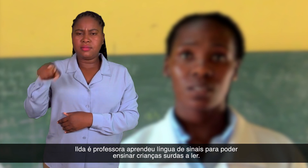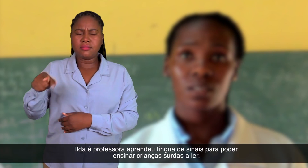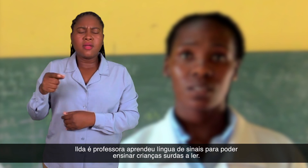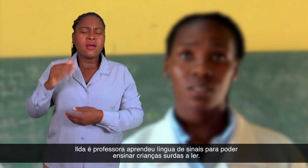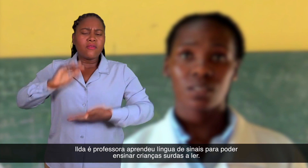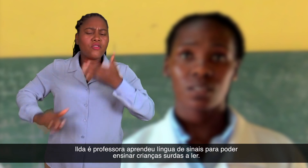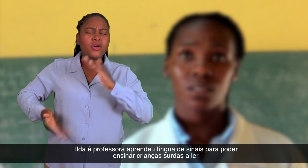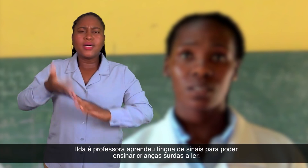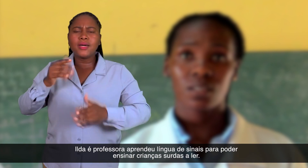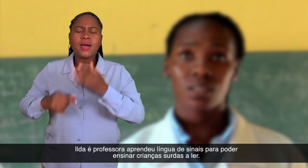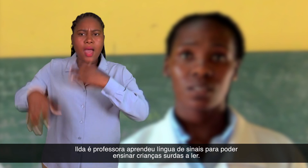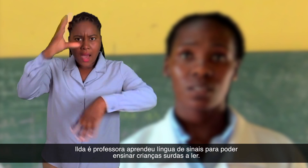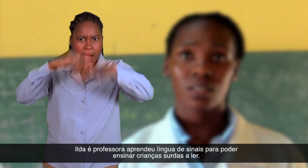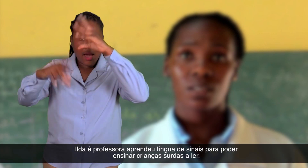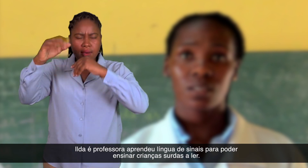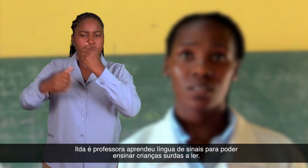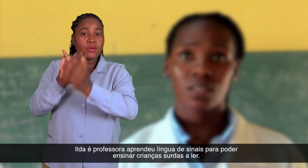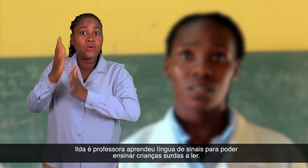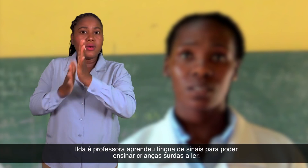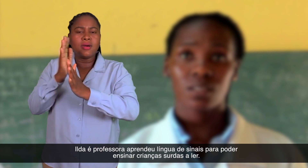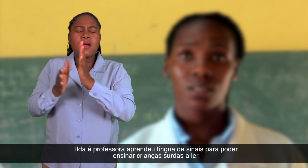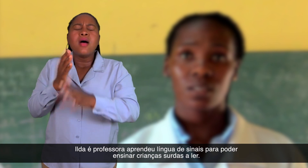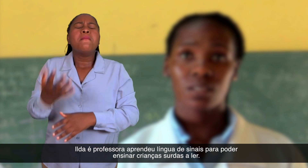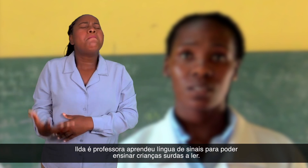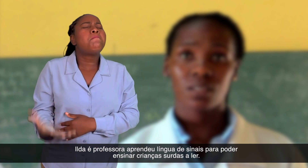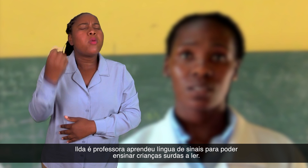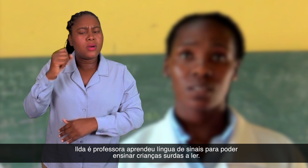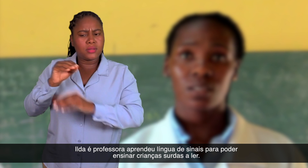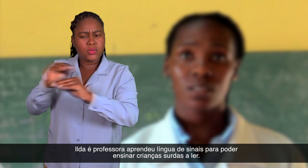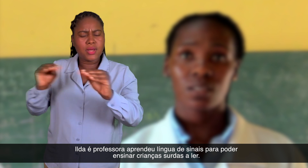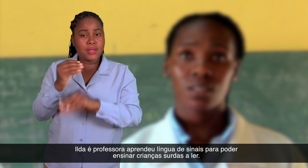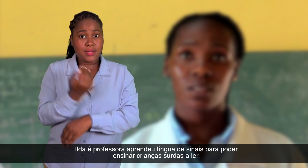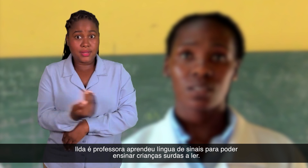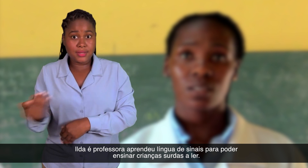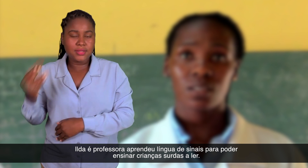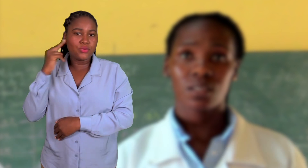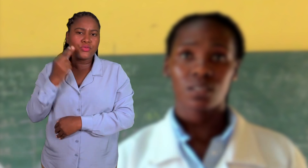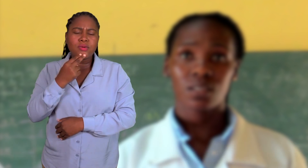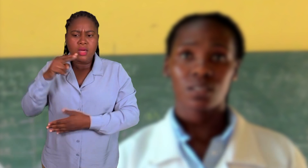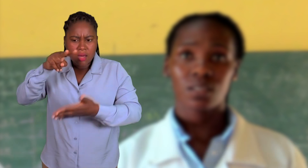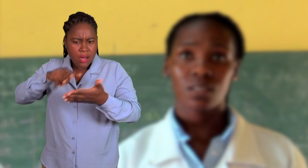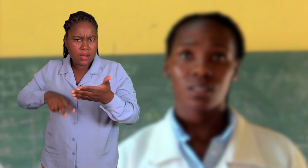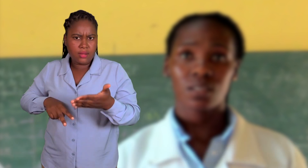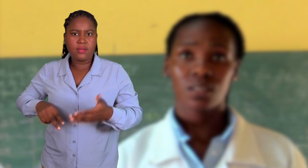Hilda é professora e aprendeu língua de sinais para poder ensinar crianças surdas a ler.